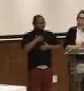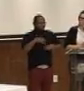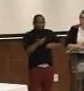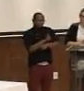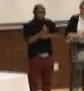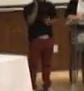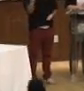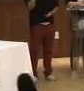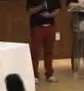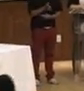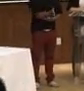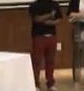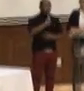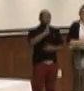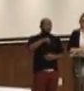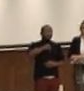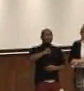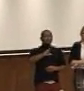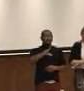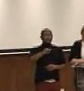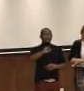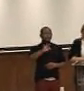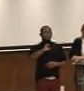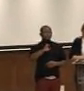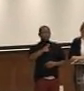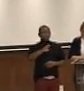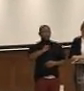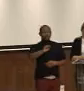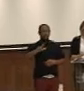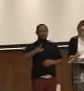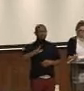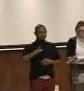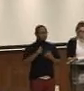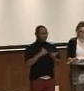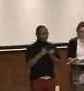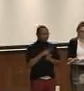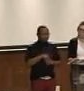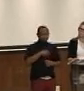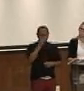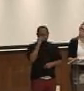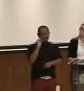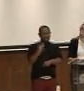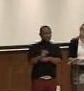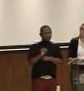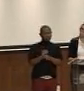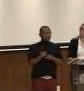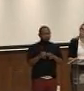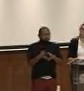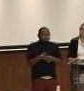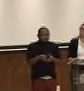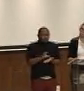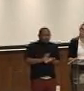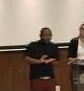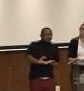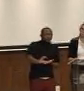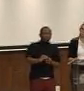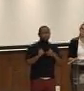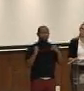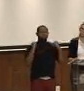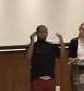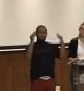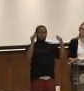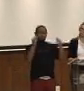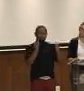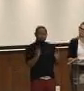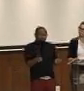cima do Conselho Superior. Agora, na campanha eleitoral, o senhor esteve no campus Riacho Fundo, afirmando